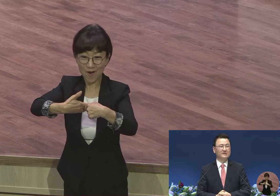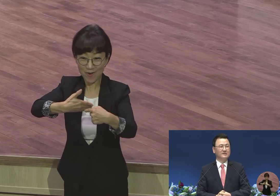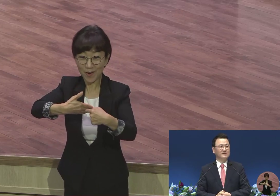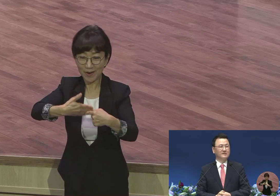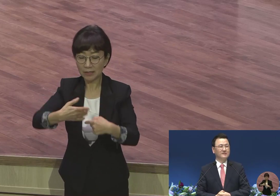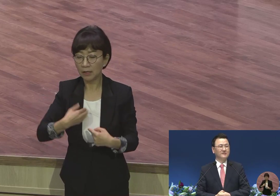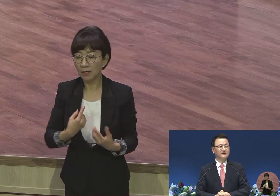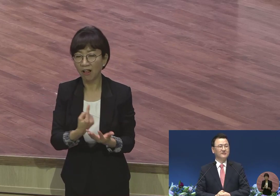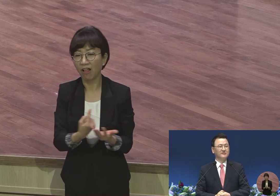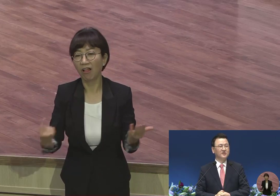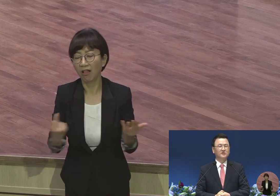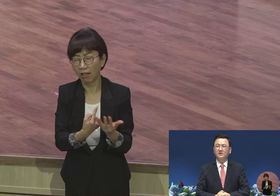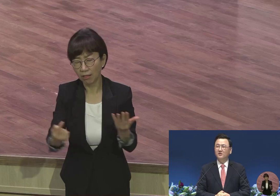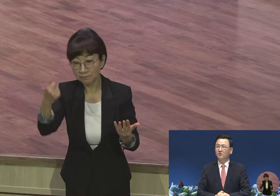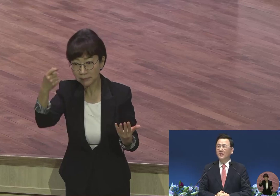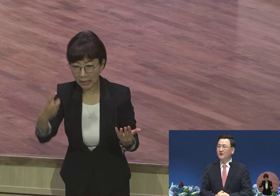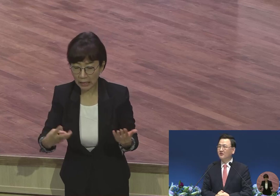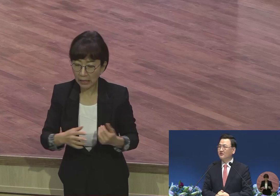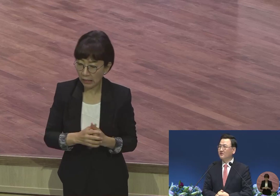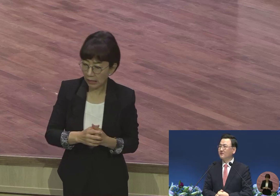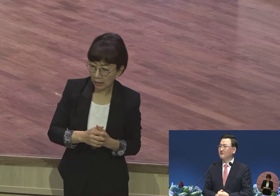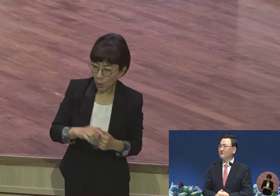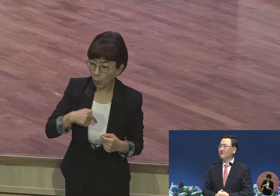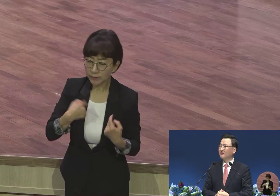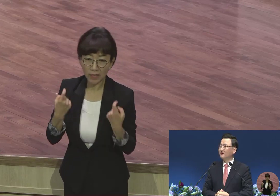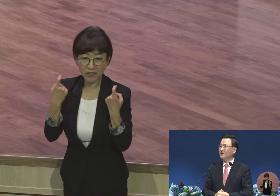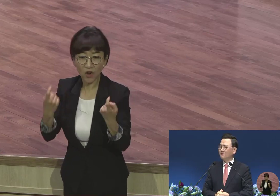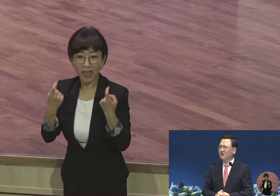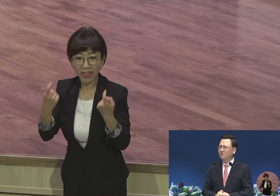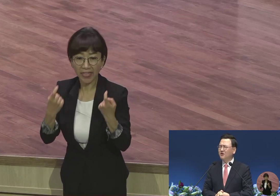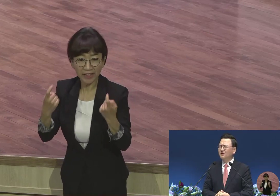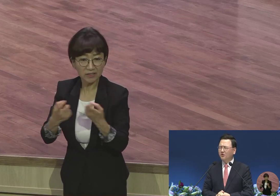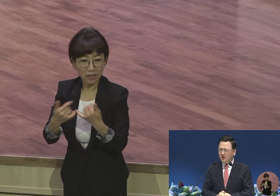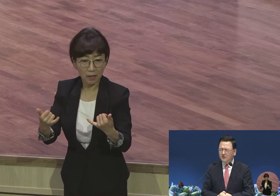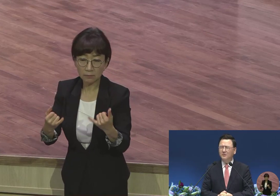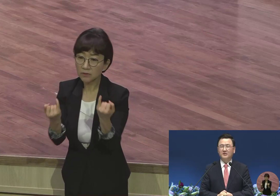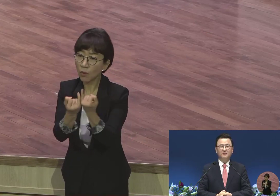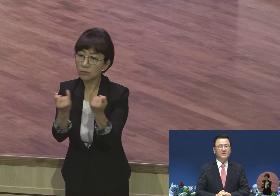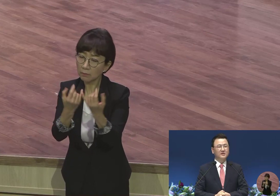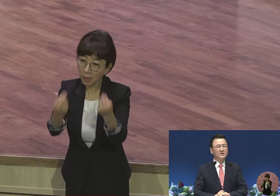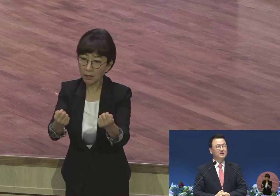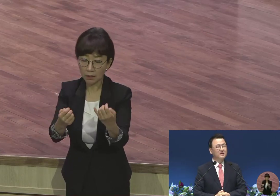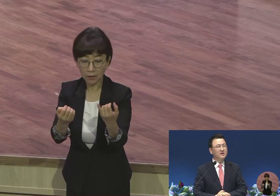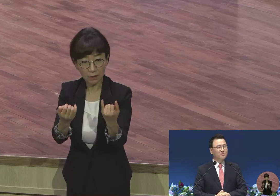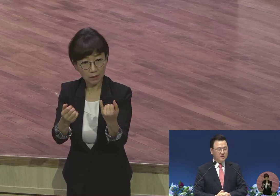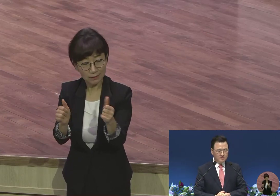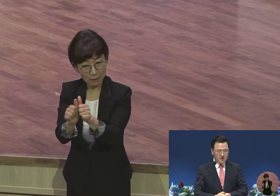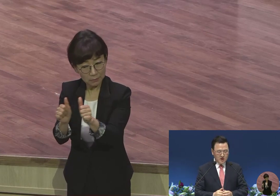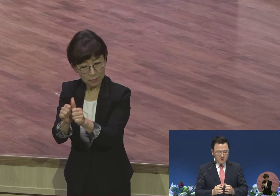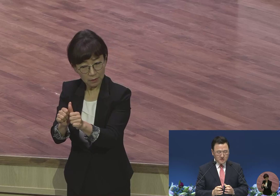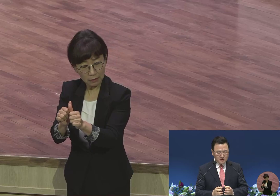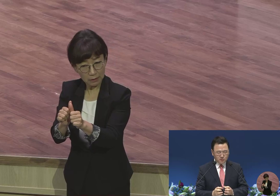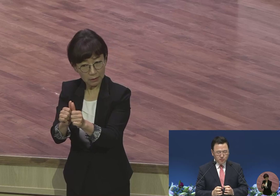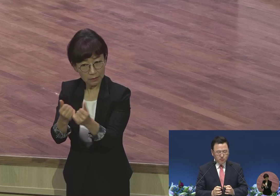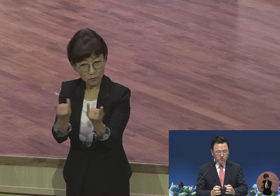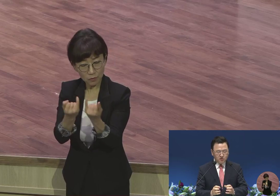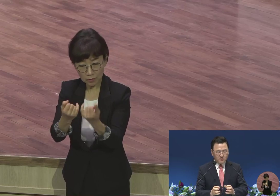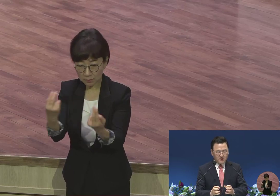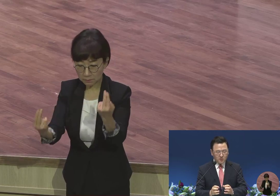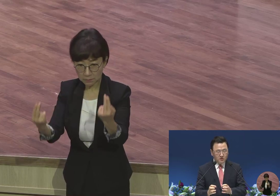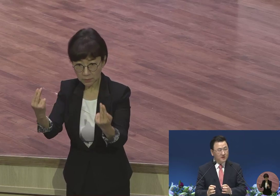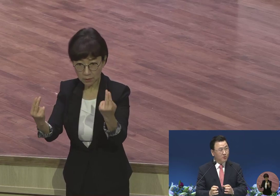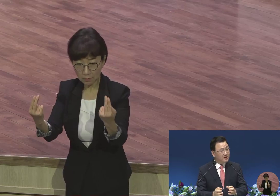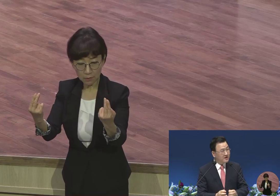별나다. 여자들이 더 많아요. 남자보다 여자들이 많습니다. 근데 특이한 게 뭐냐면 여자는